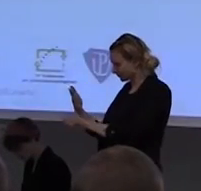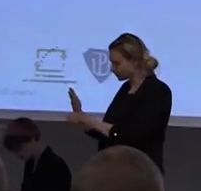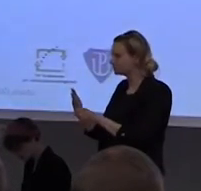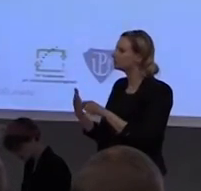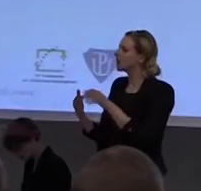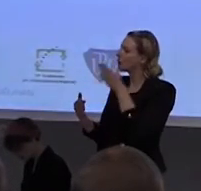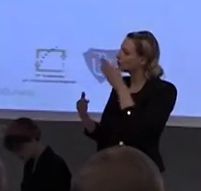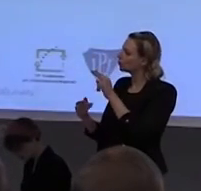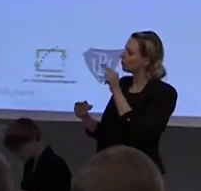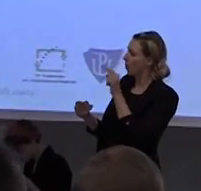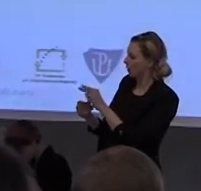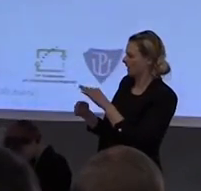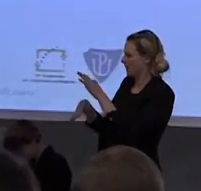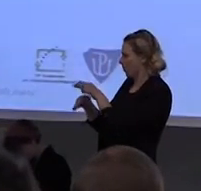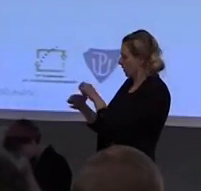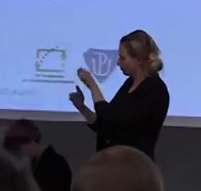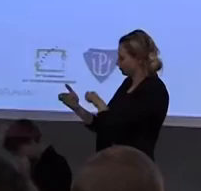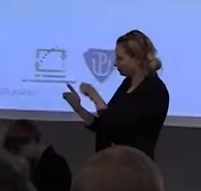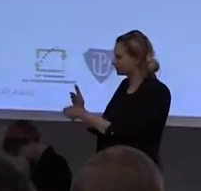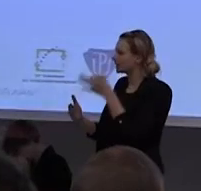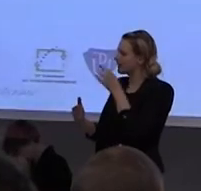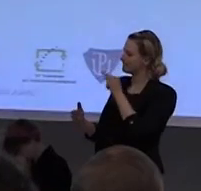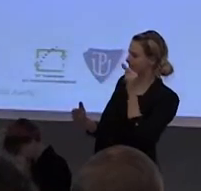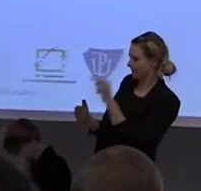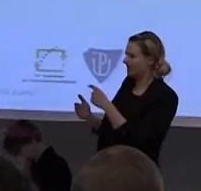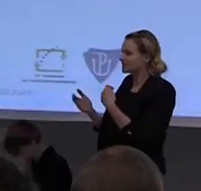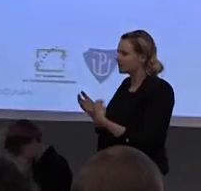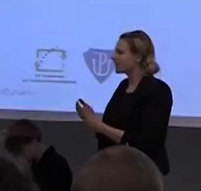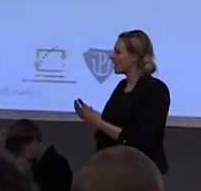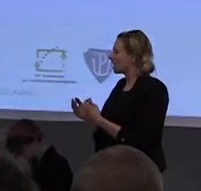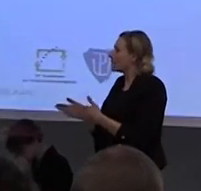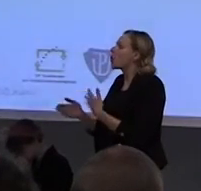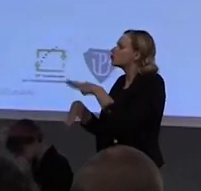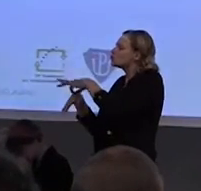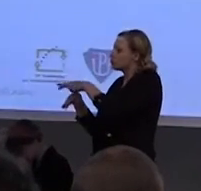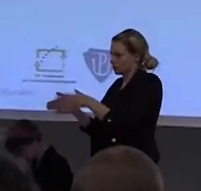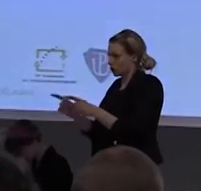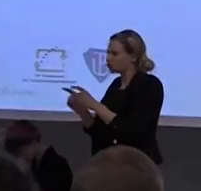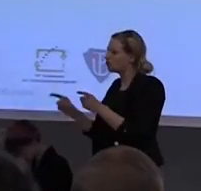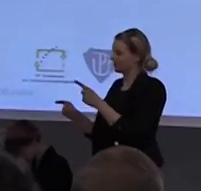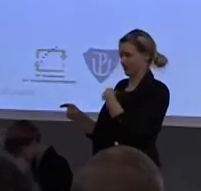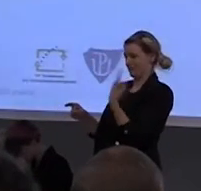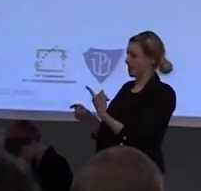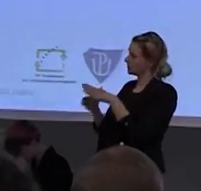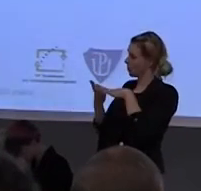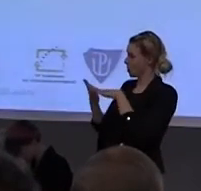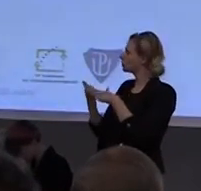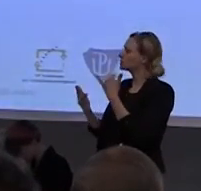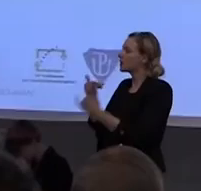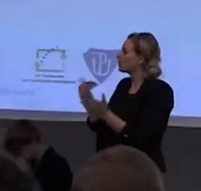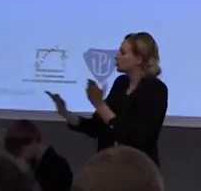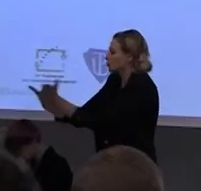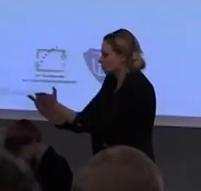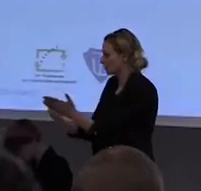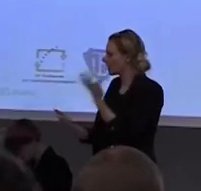díky neschopnosti společnosti reagovat na jejich postižení tím, že se mu přizpůsobí. And this is known as the social model of